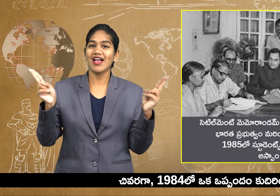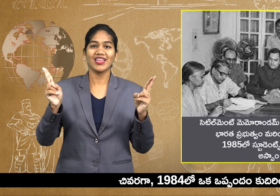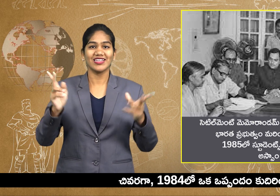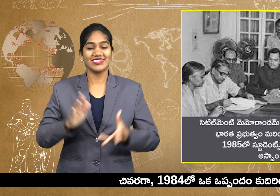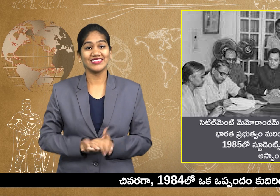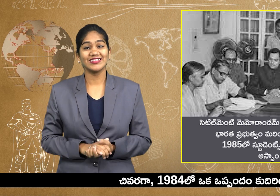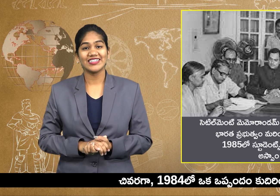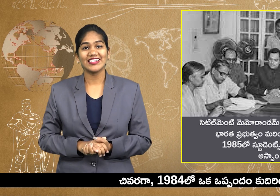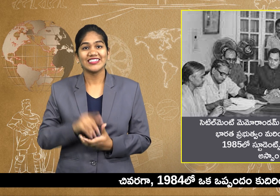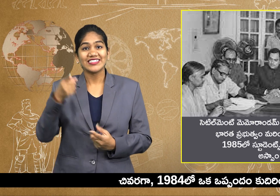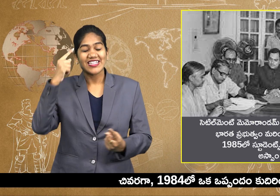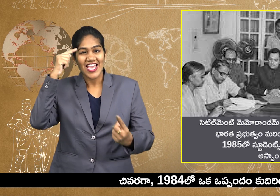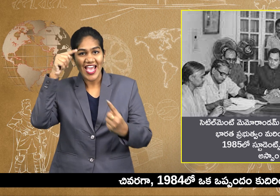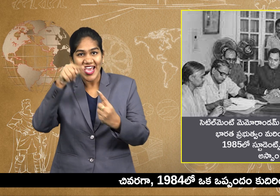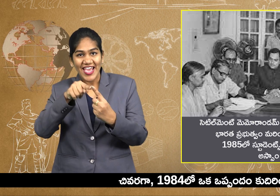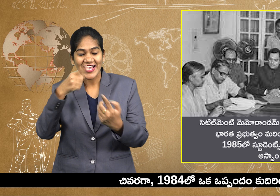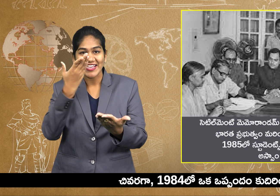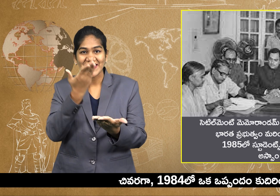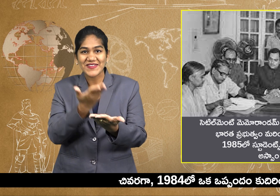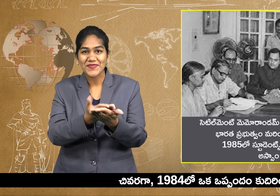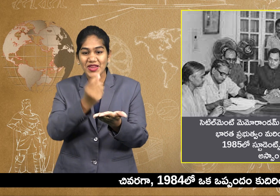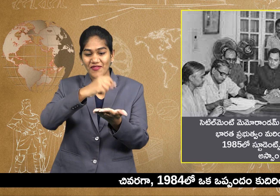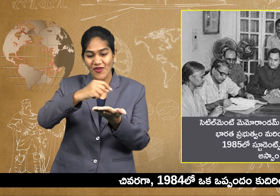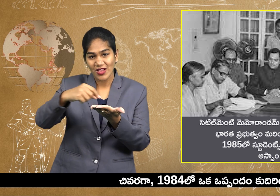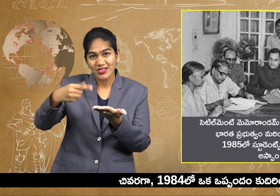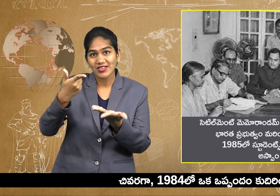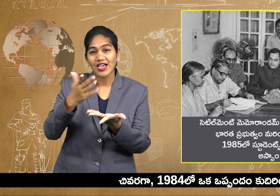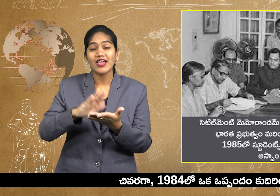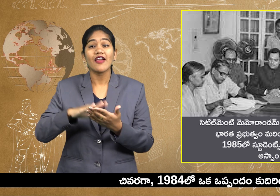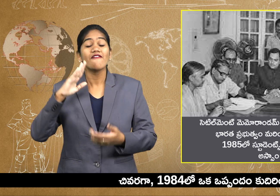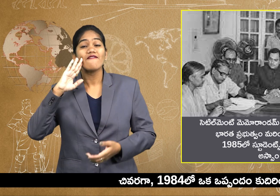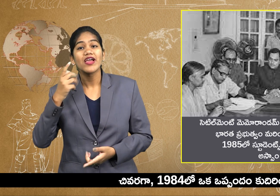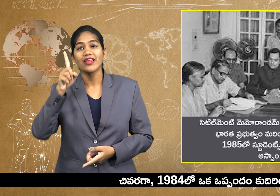చివరిగా 1984లో ఒక ఒప్పందం కుదిరింది.